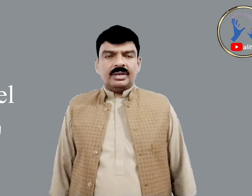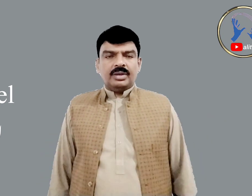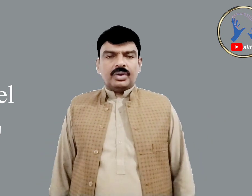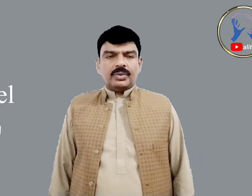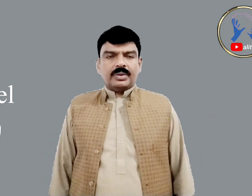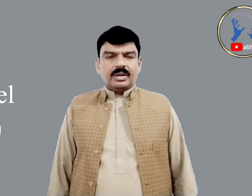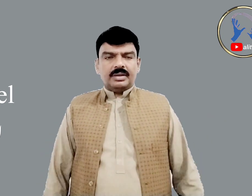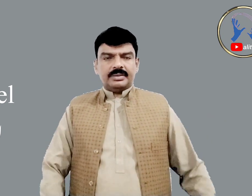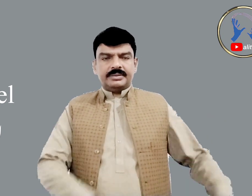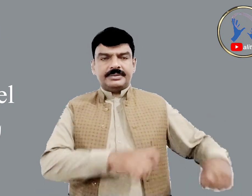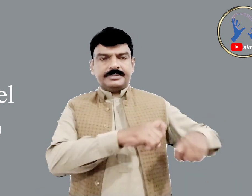क्वर्ल्ड